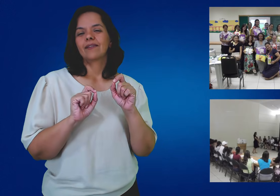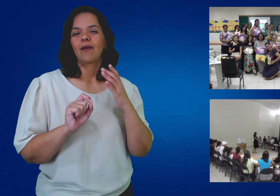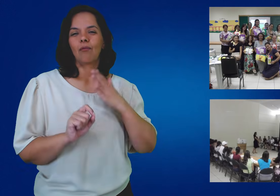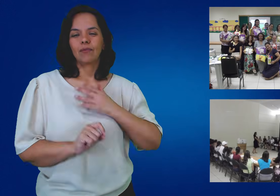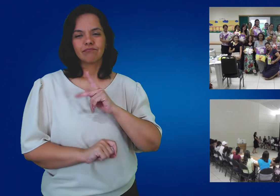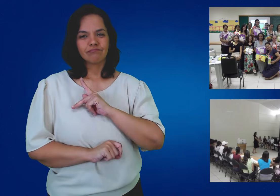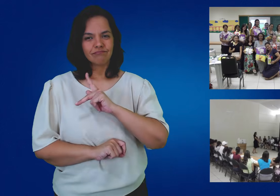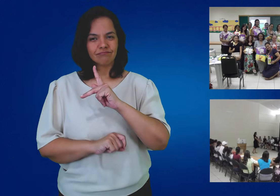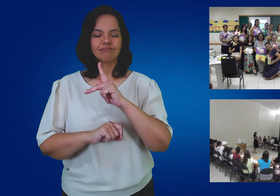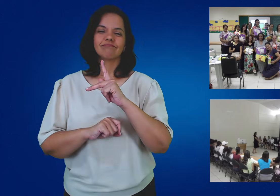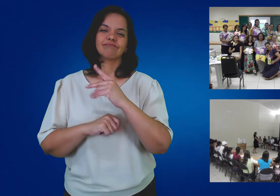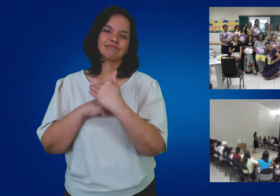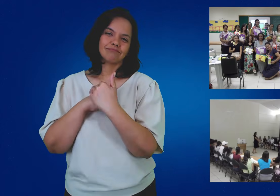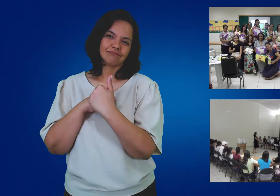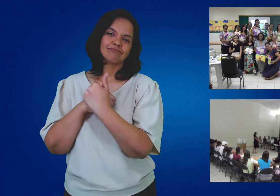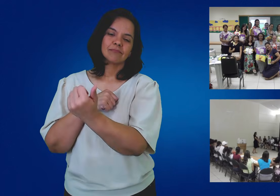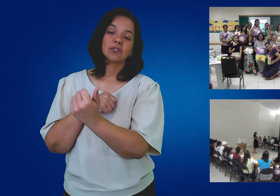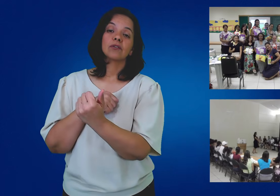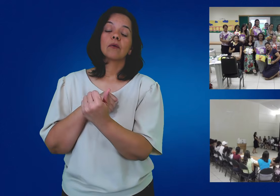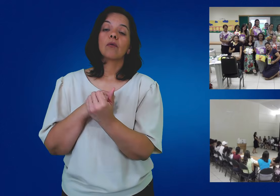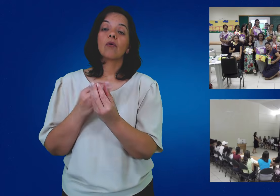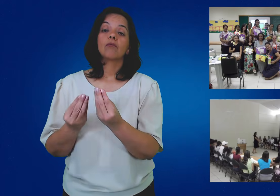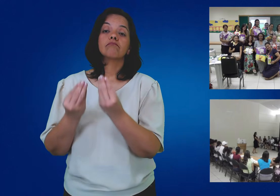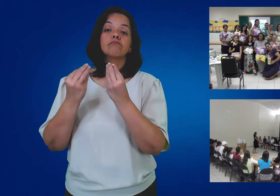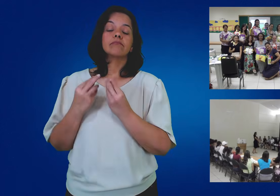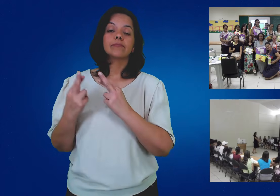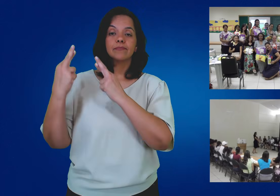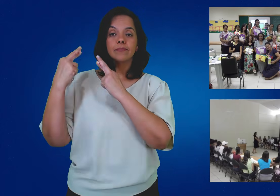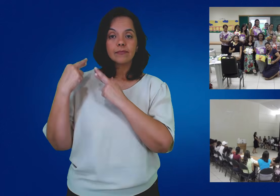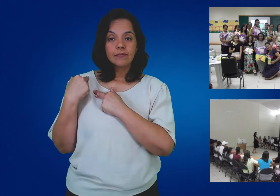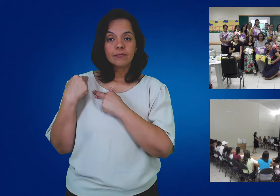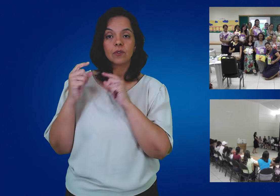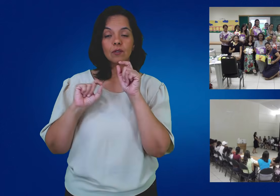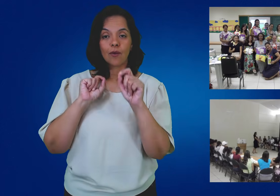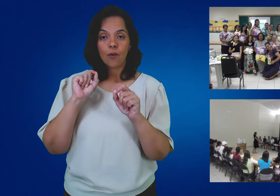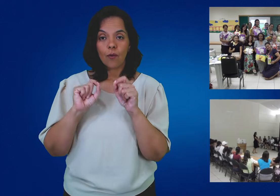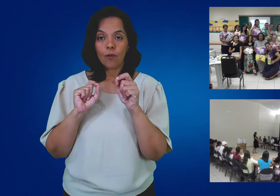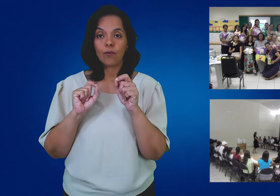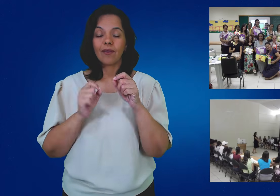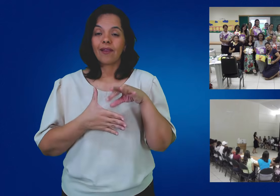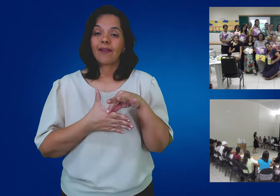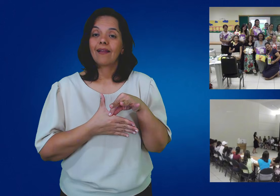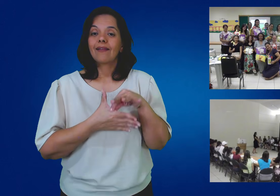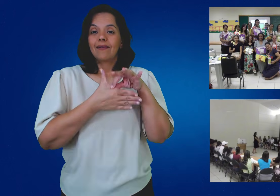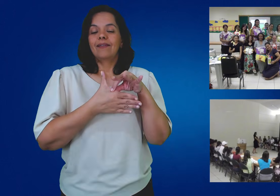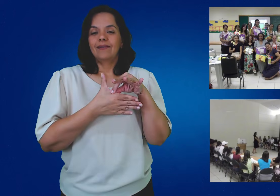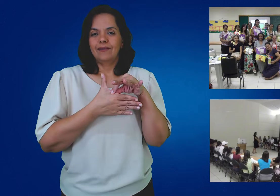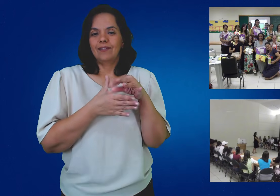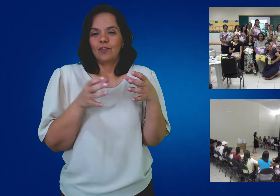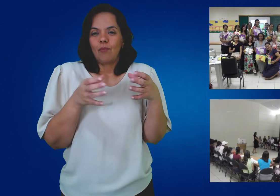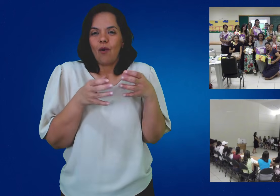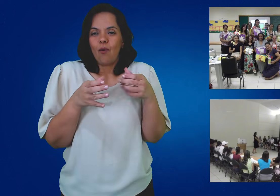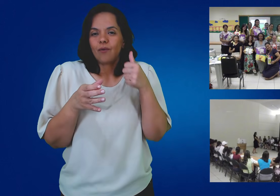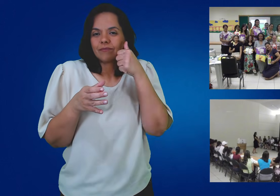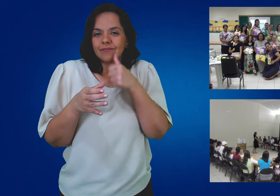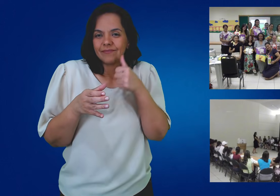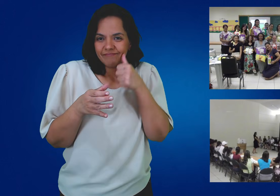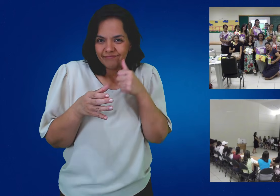elas mostram, né, uma experiência onde o presidente me chamou e me deu uma responsabilidade de